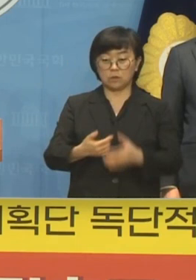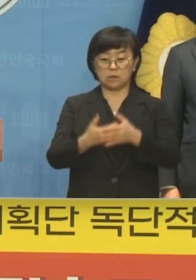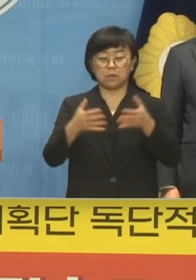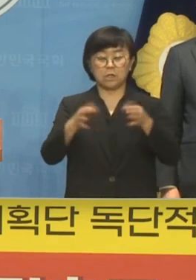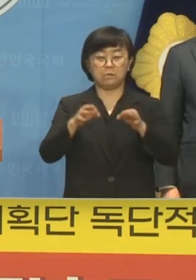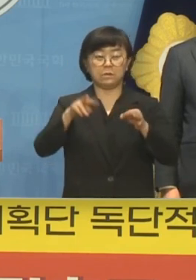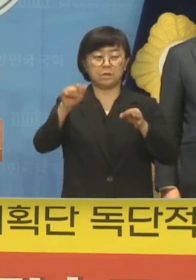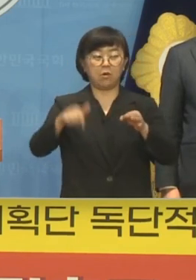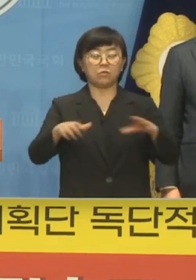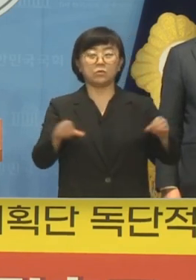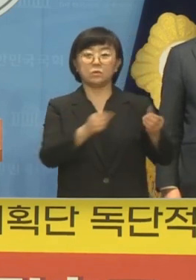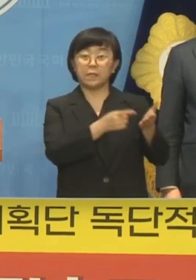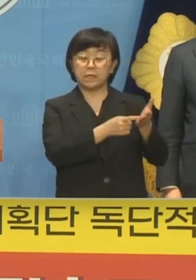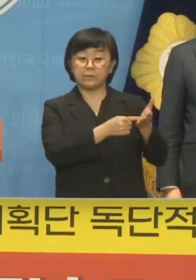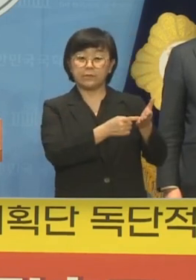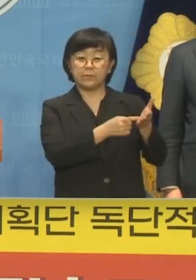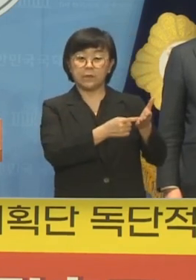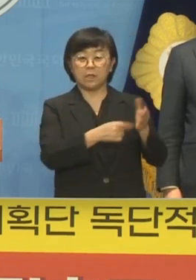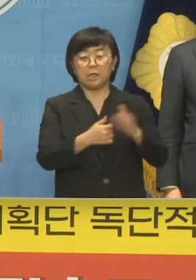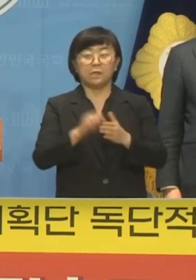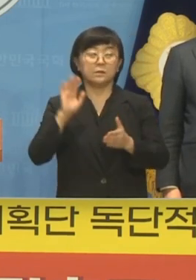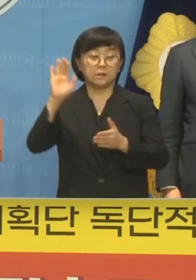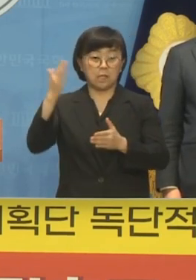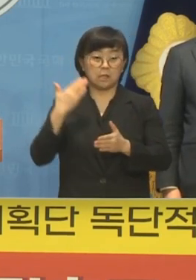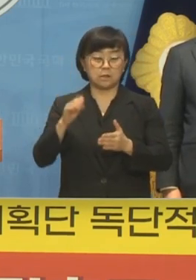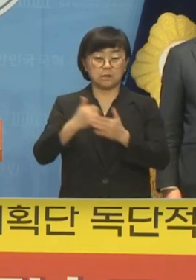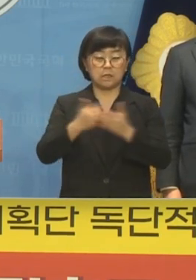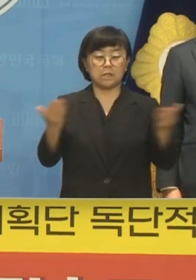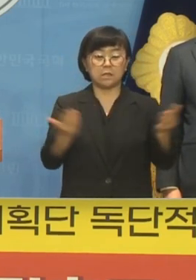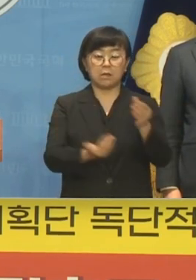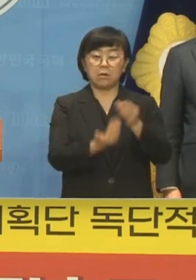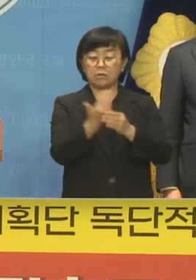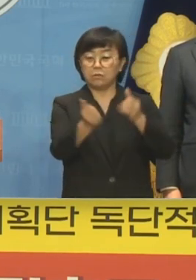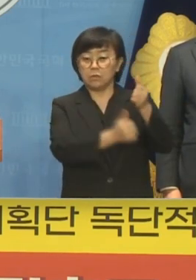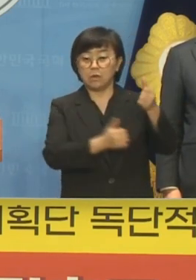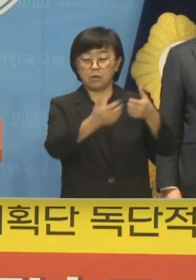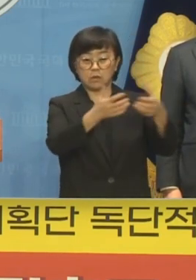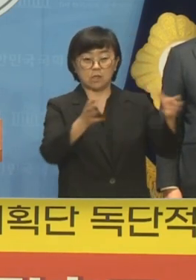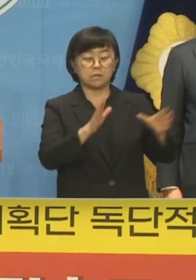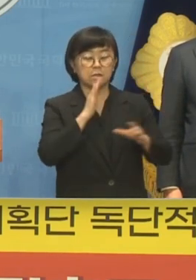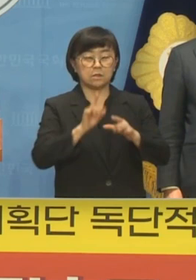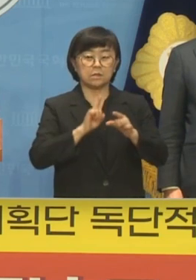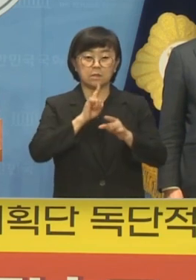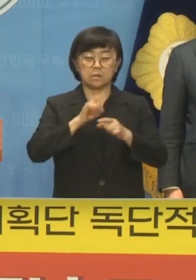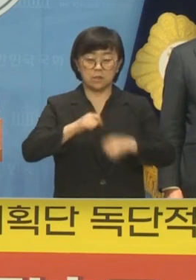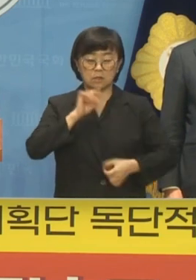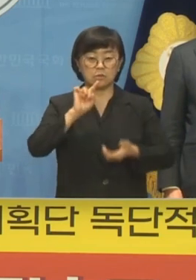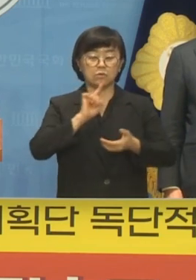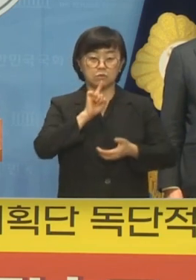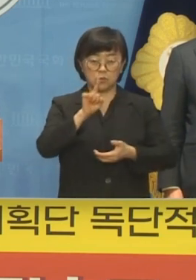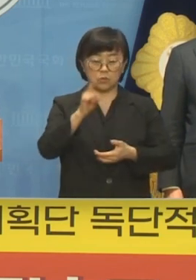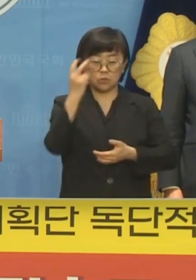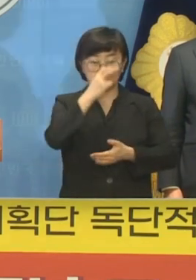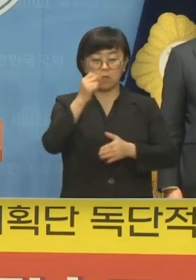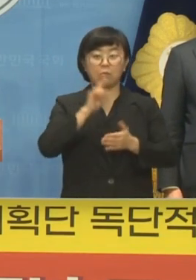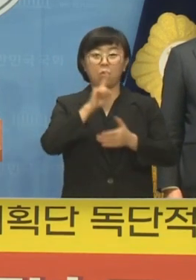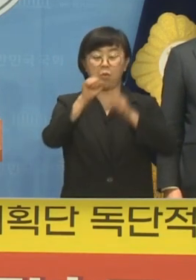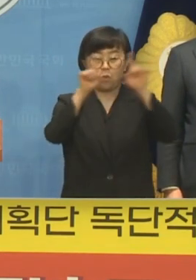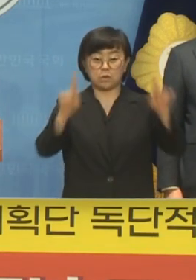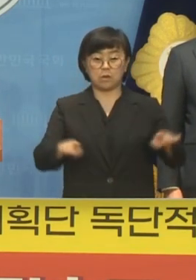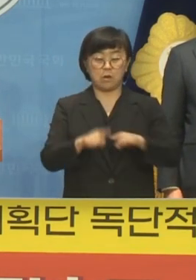총장님 말씀처럼 최근 여순사건위원회 진상조사보고서 기획단